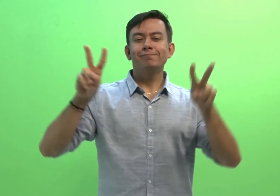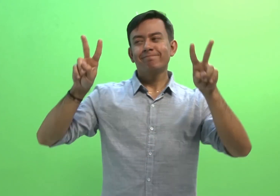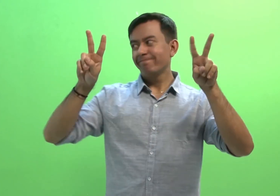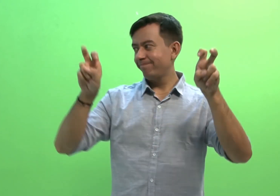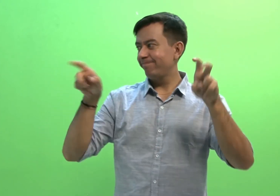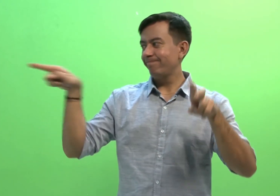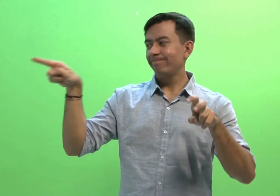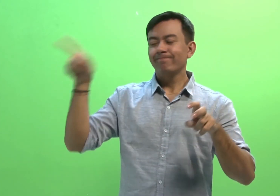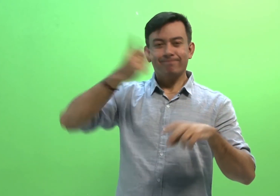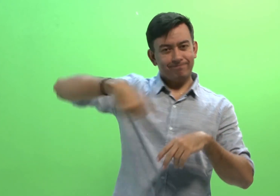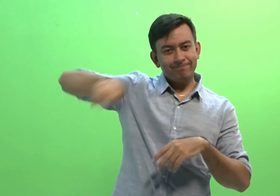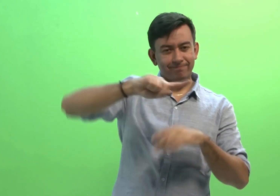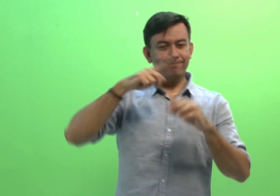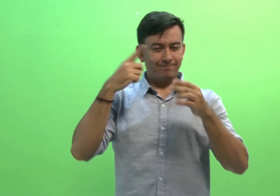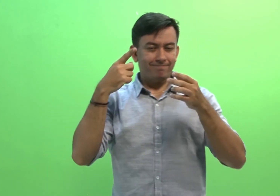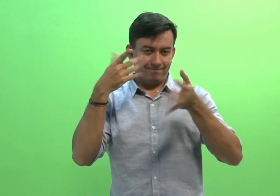esse novo slide vai mostrar para vocês